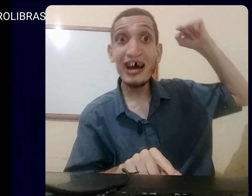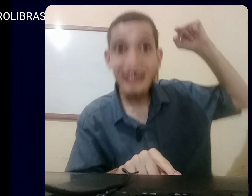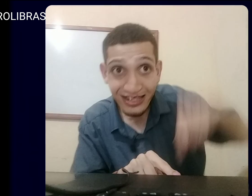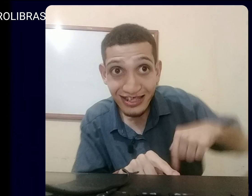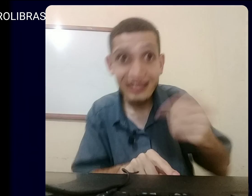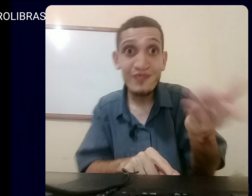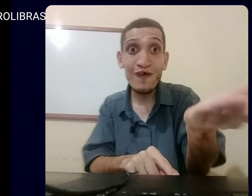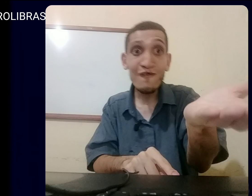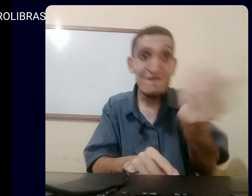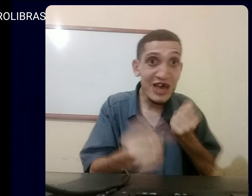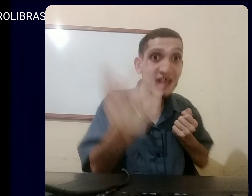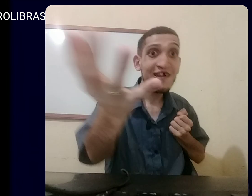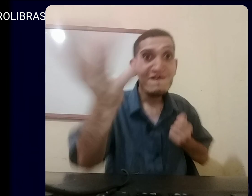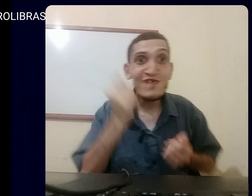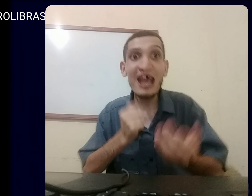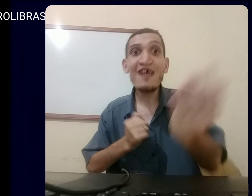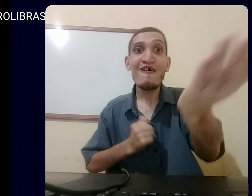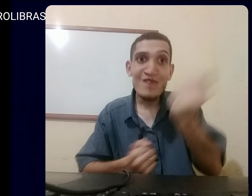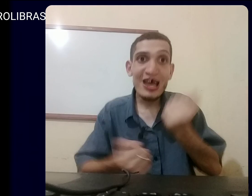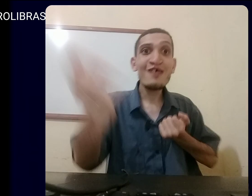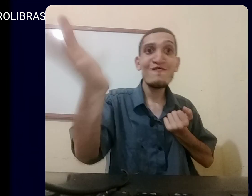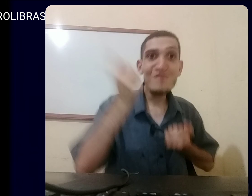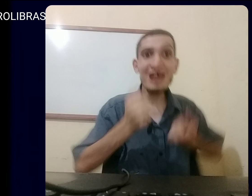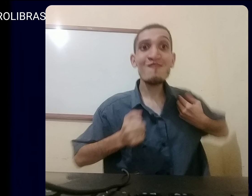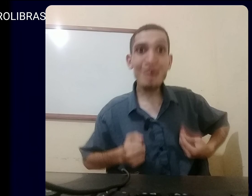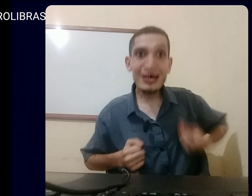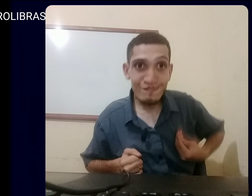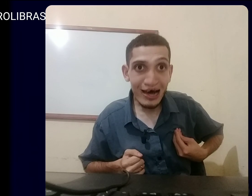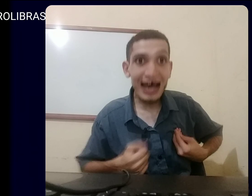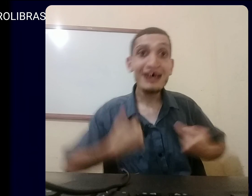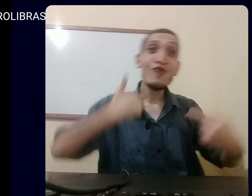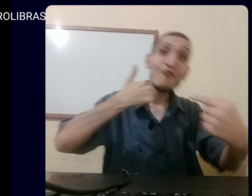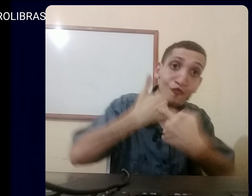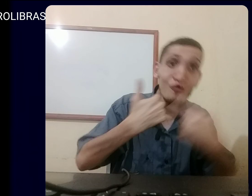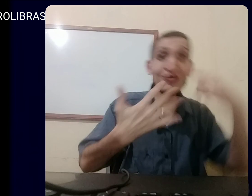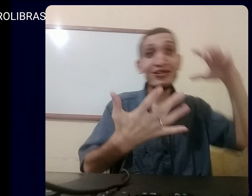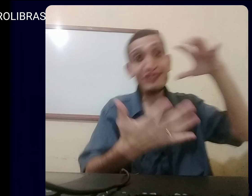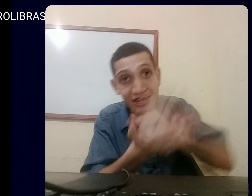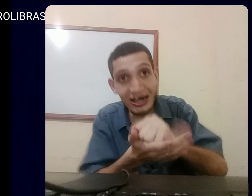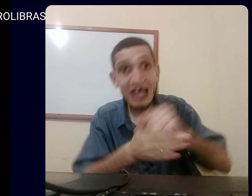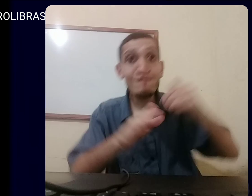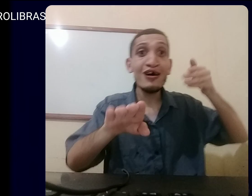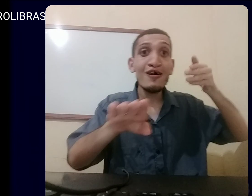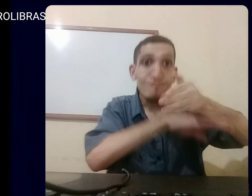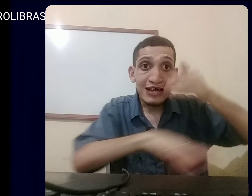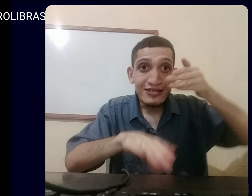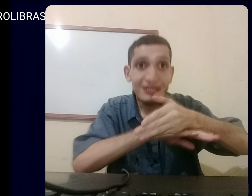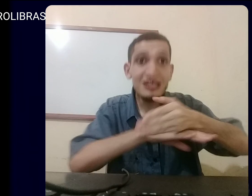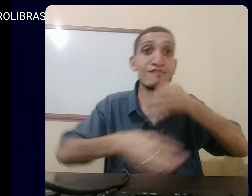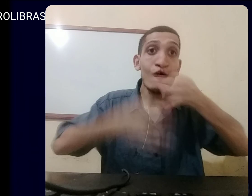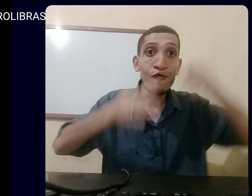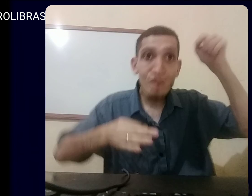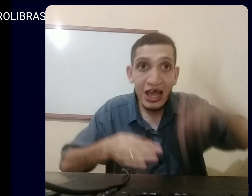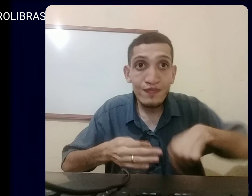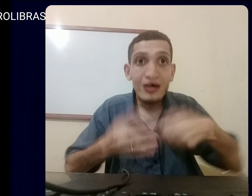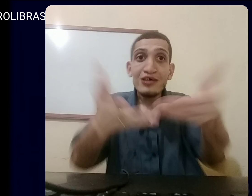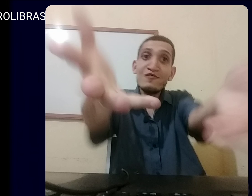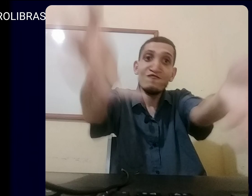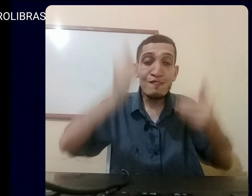então vem, vem, vem, vem participar curta subpremeza, participa,